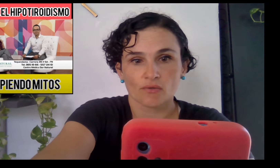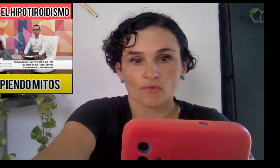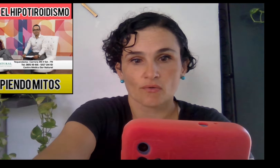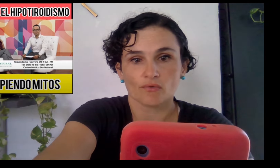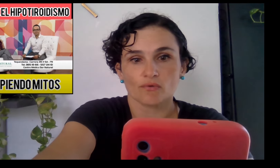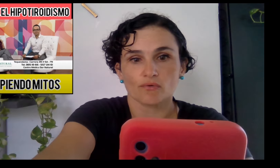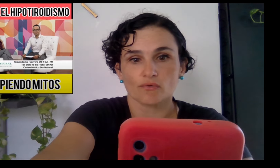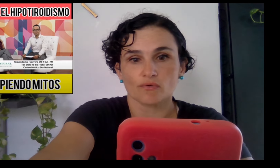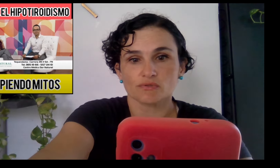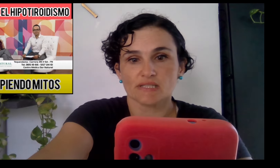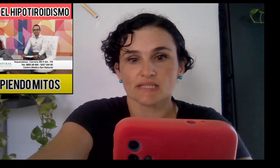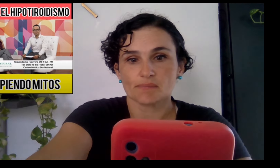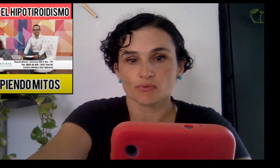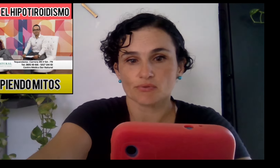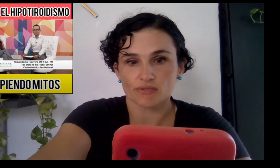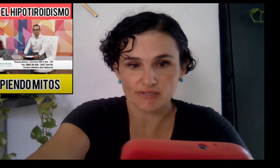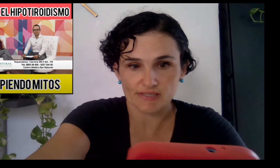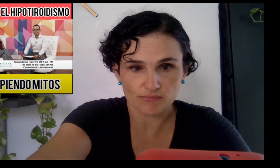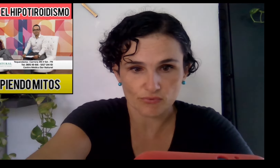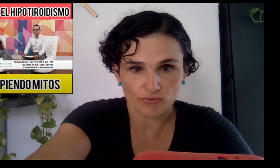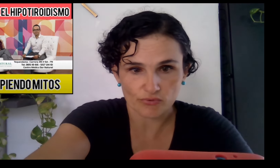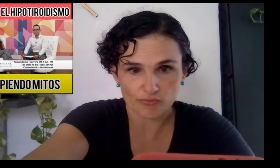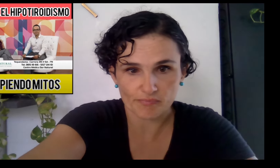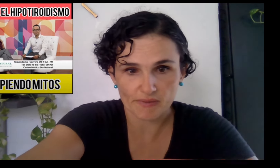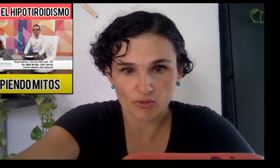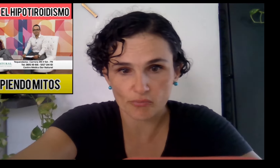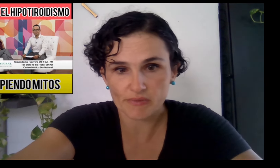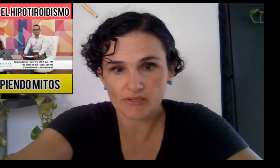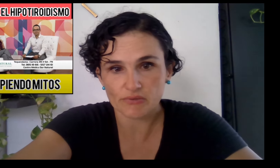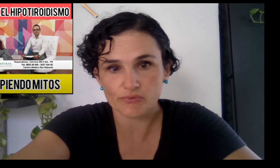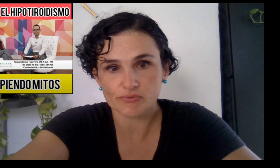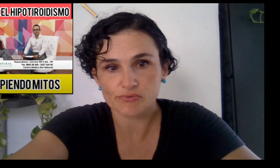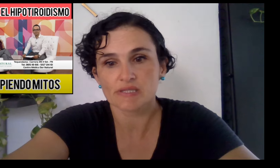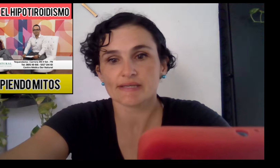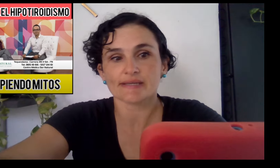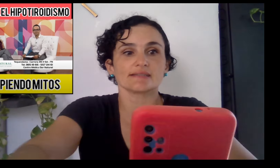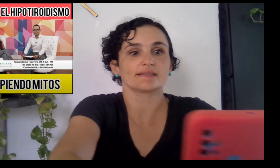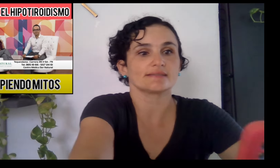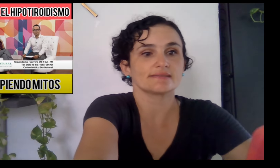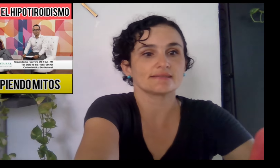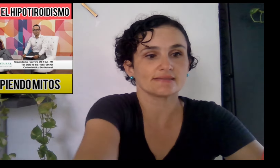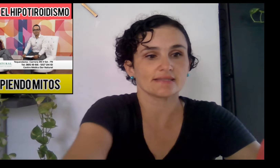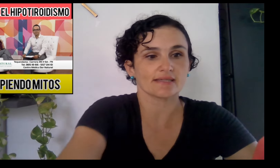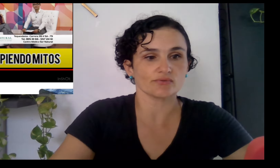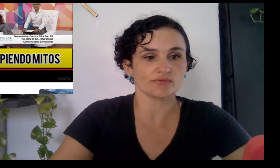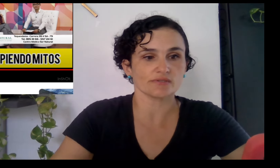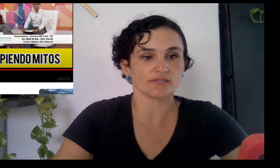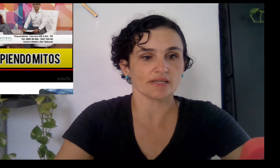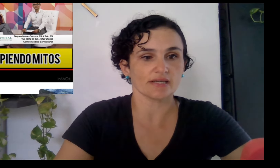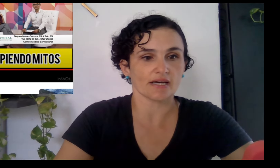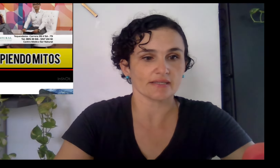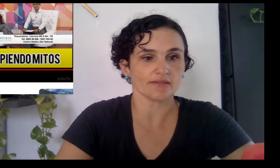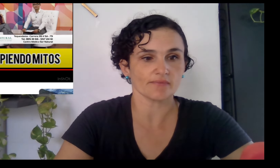Conoce el hipotiroidismo, rompiendo mitos. Ese se consigue aquí